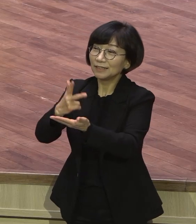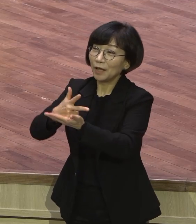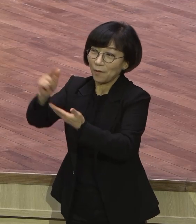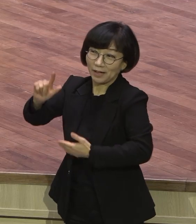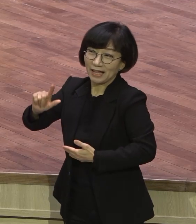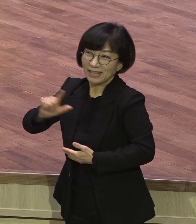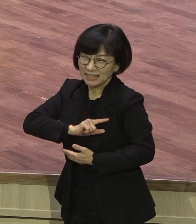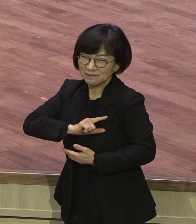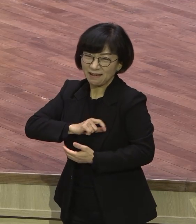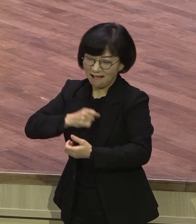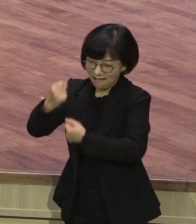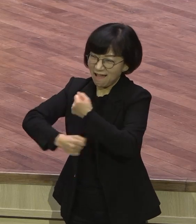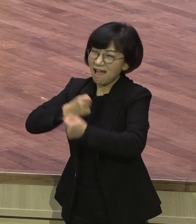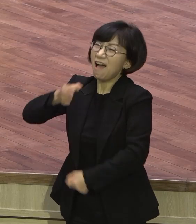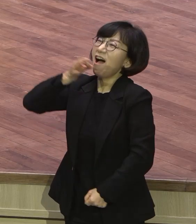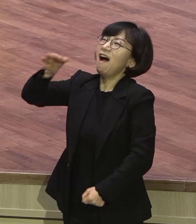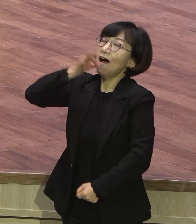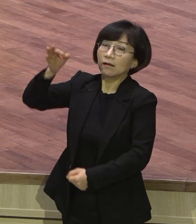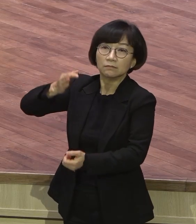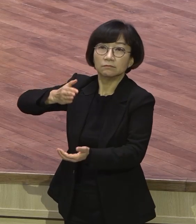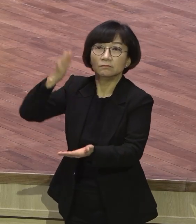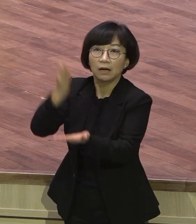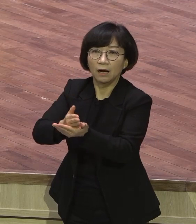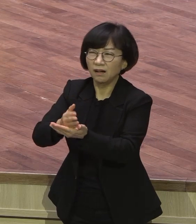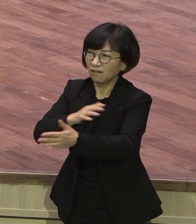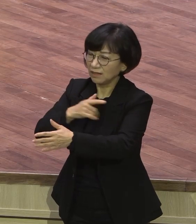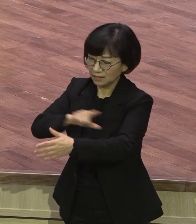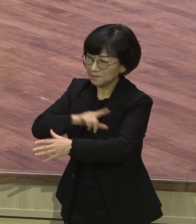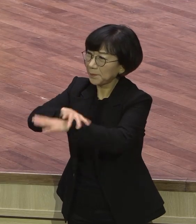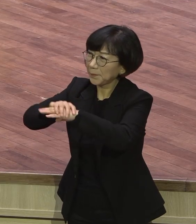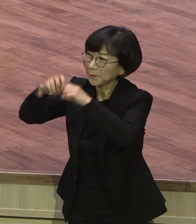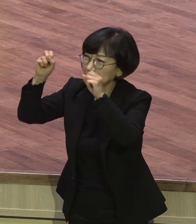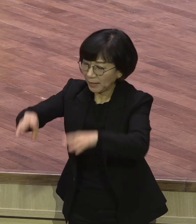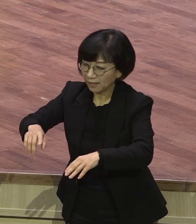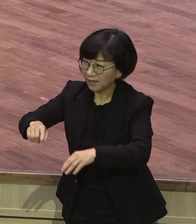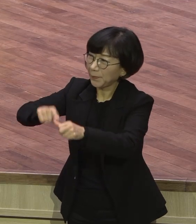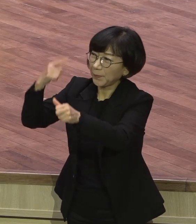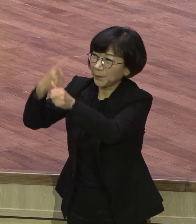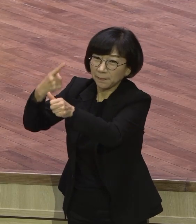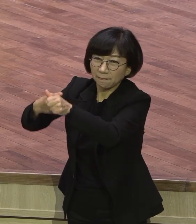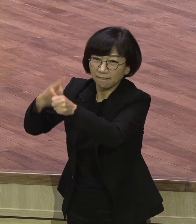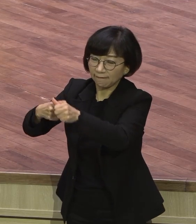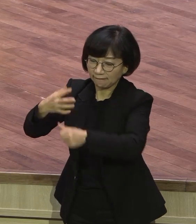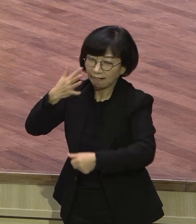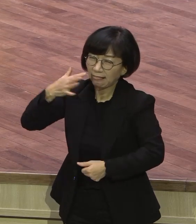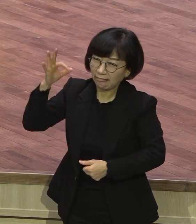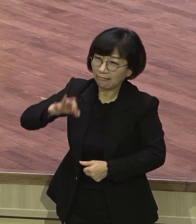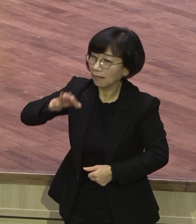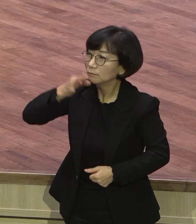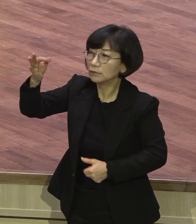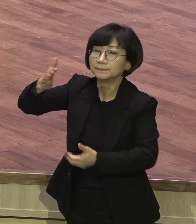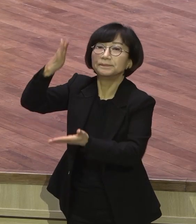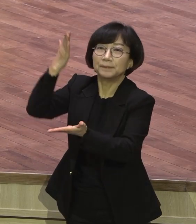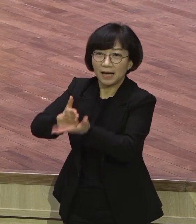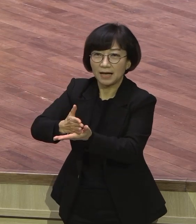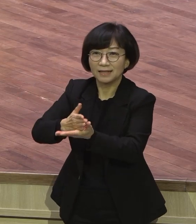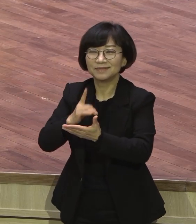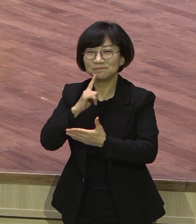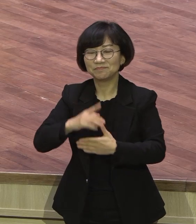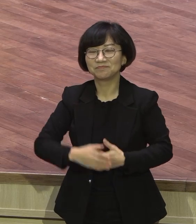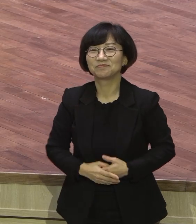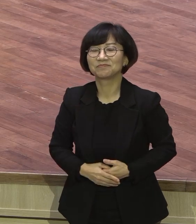삶에서 하나님의 이름을 헛되게 하거나 가치없게 해서 안 된다. 그런 말이